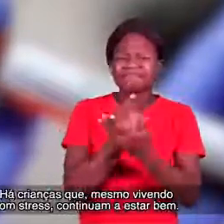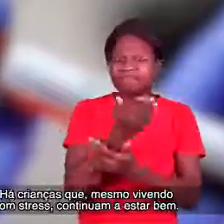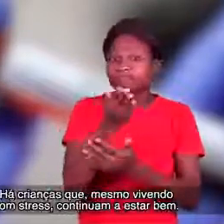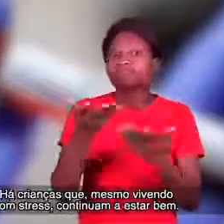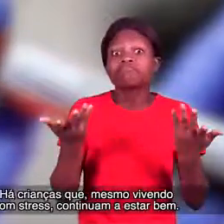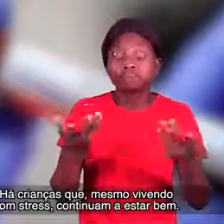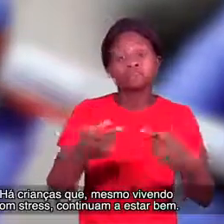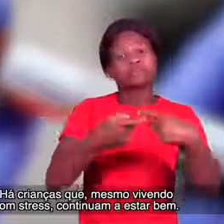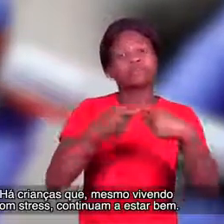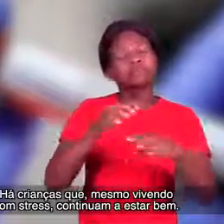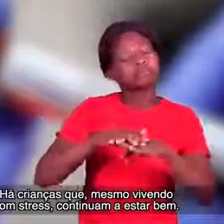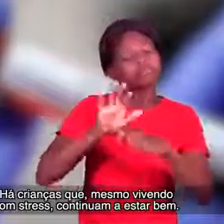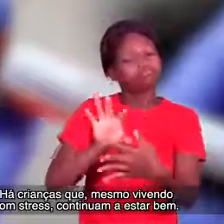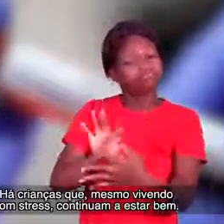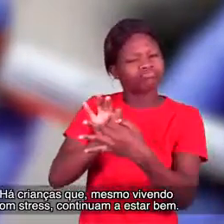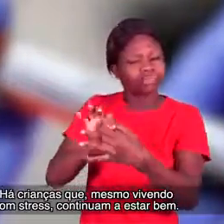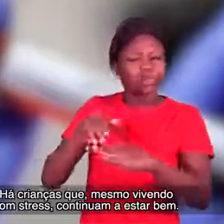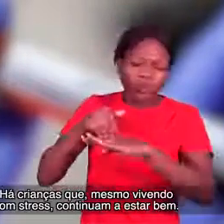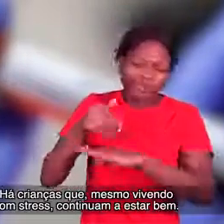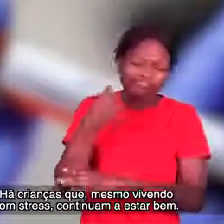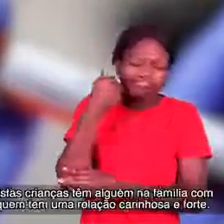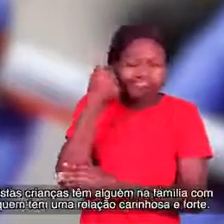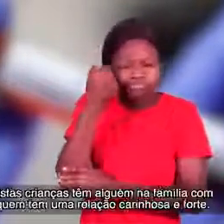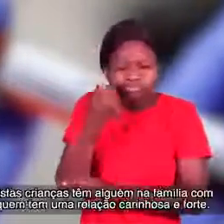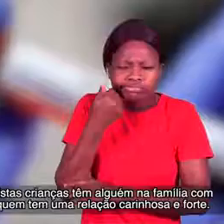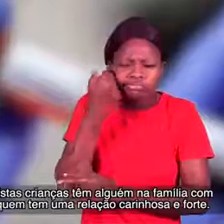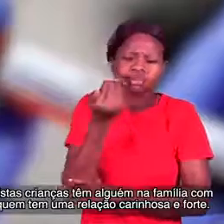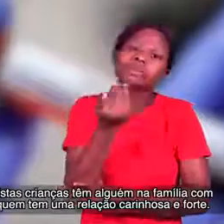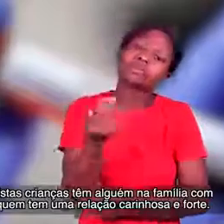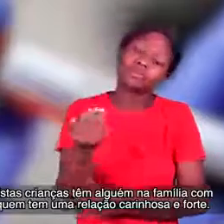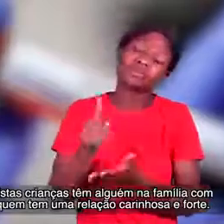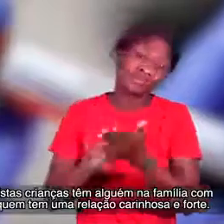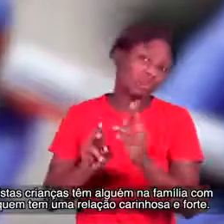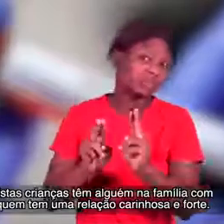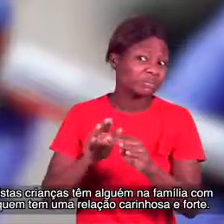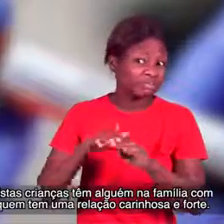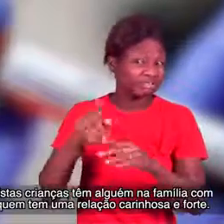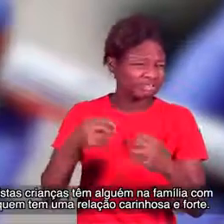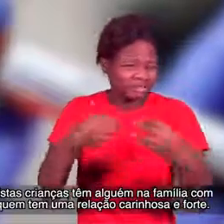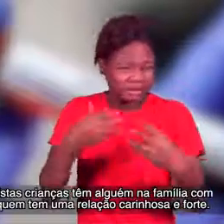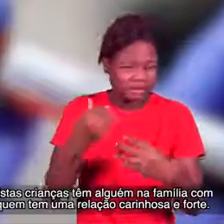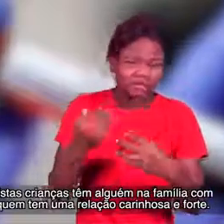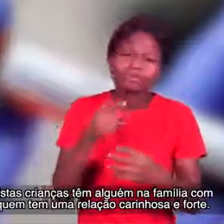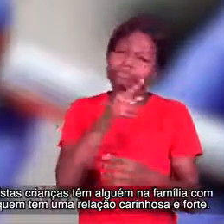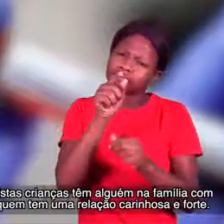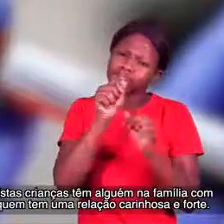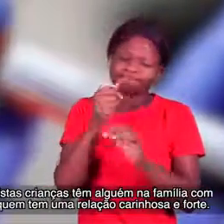mesmo vivendo com estresse, continuam a estar bem. Estas crianças têm alguém na família com quem têm uma relação carinhosa e